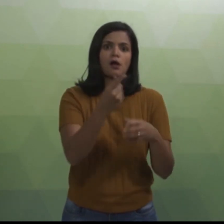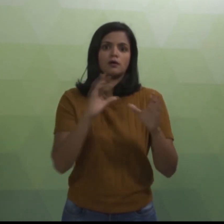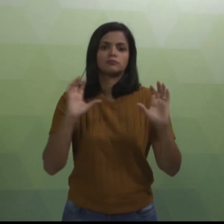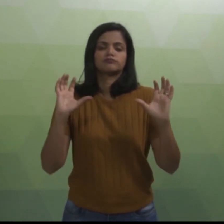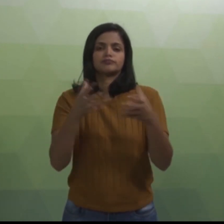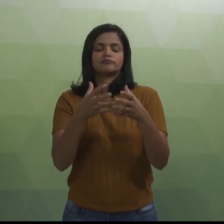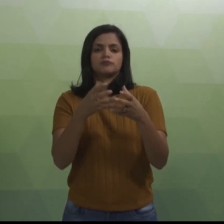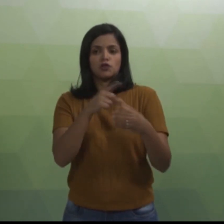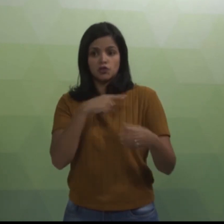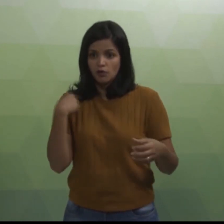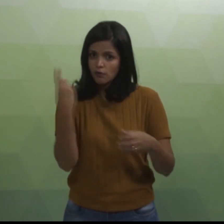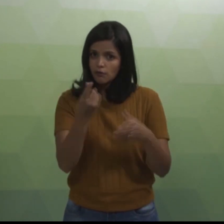nós